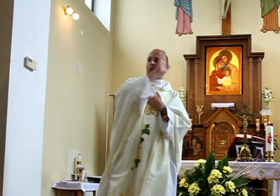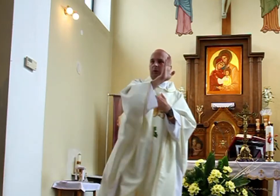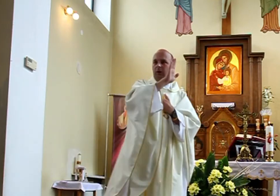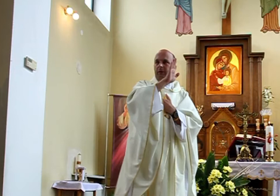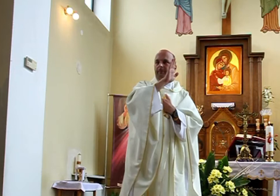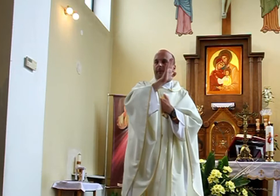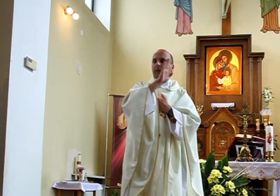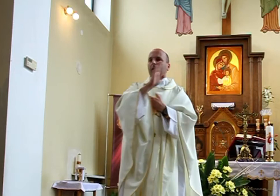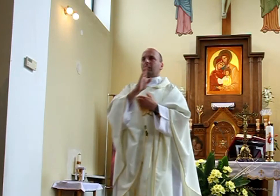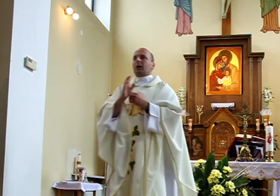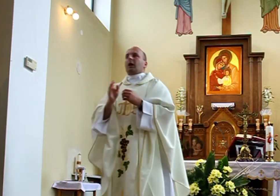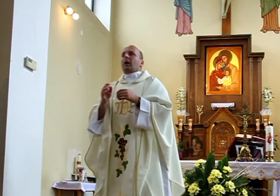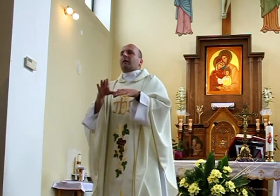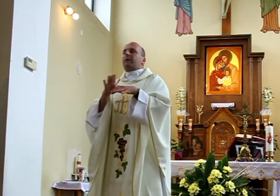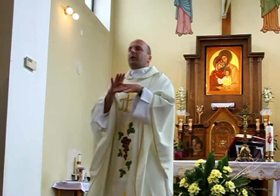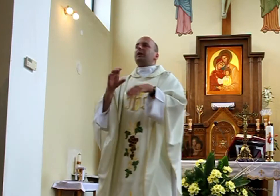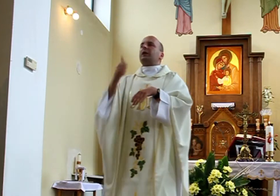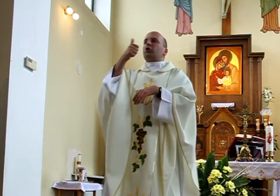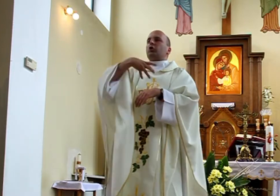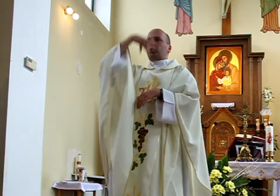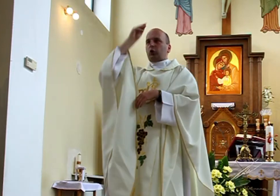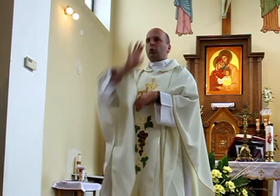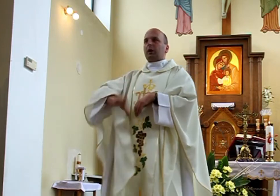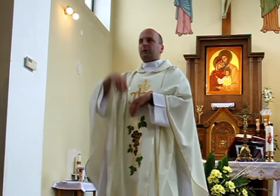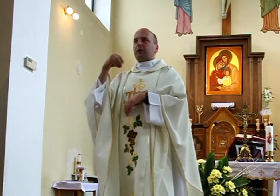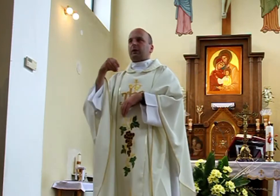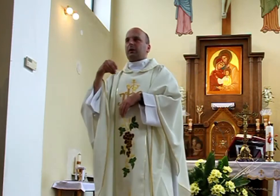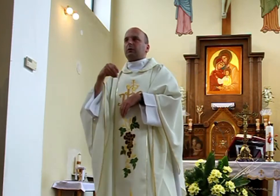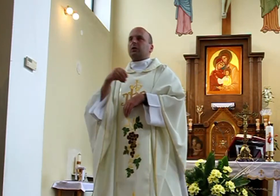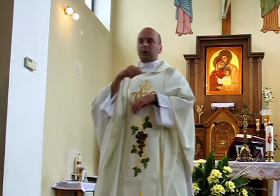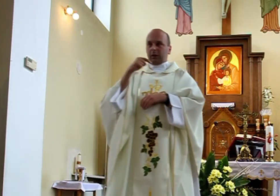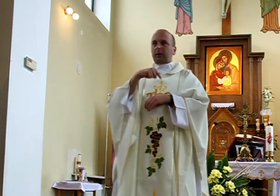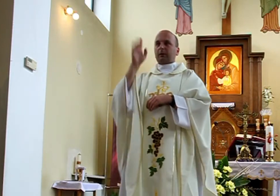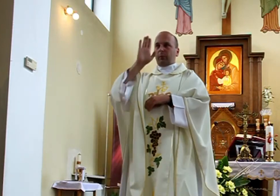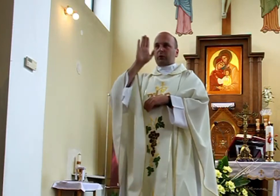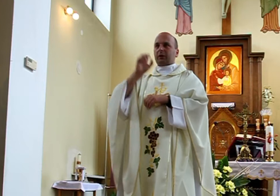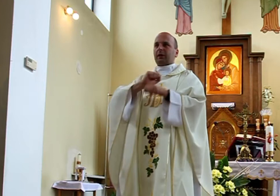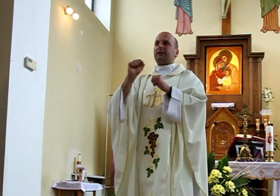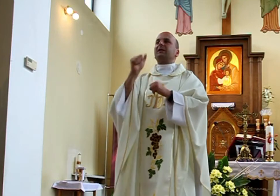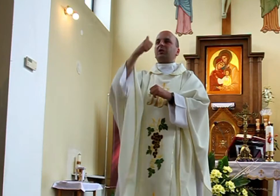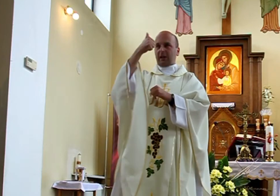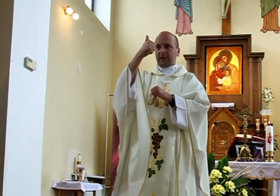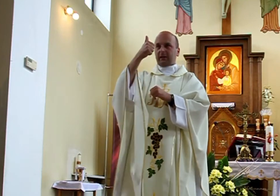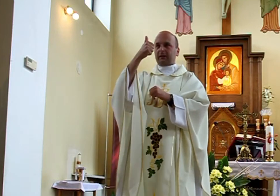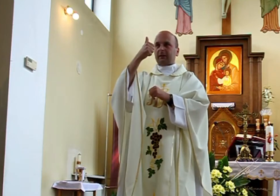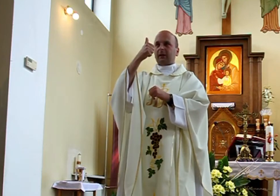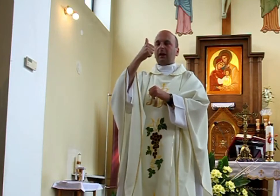Boga. W jedności Ducha Świętego, czyli Ty, Boże, jesteś jeden,